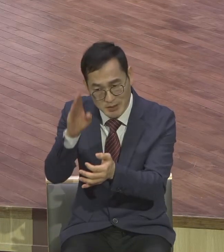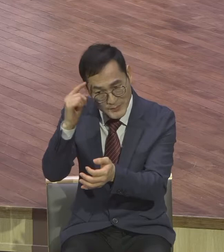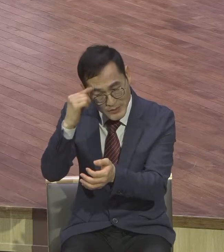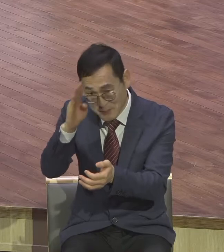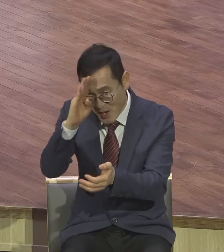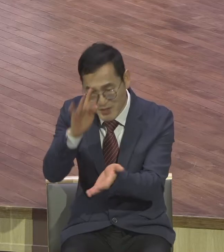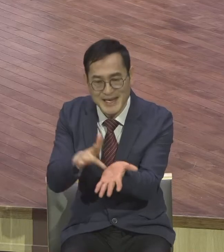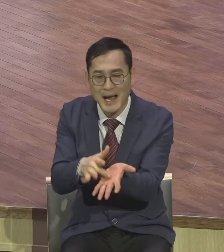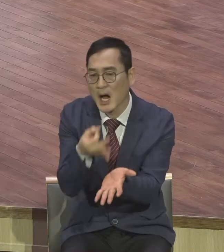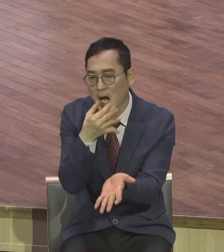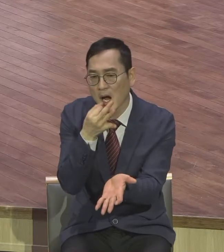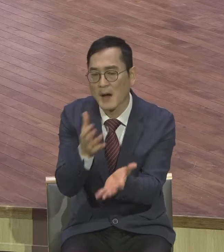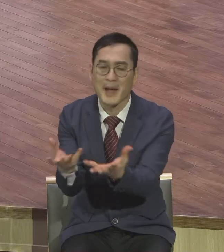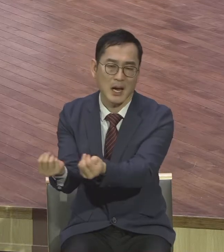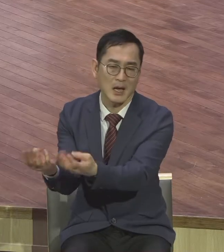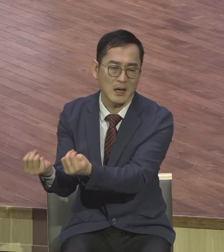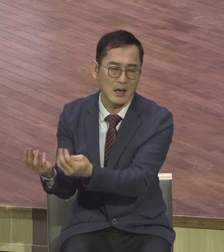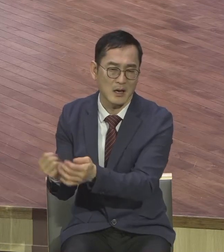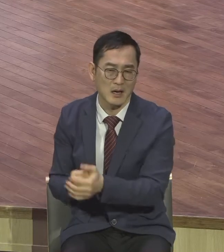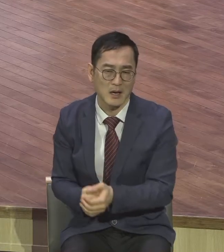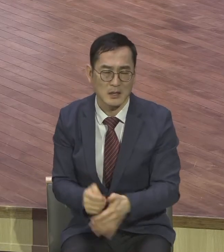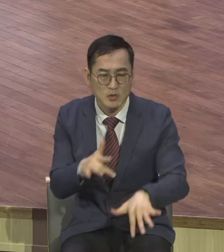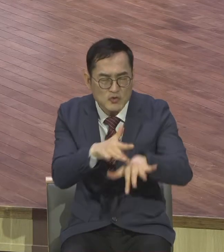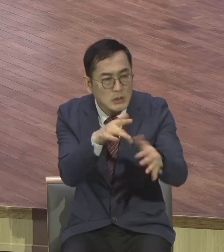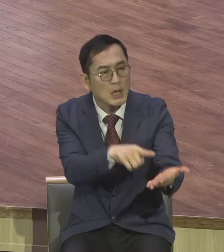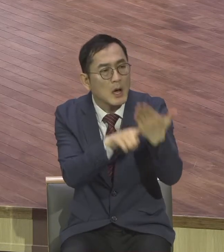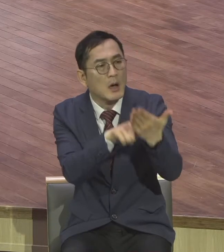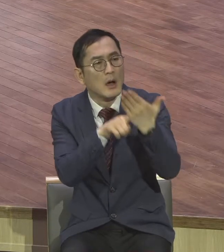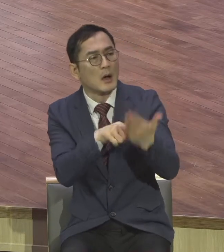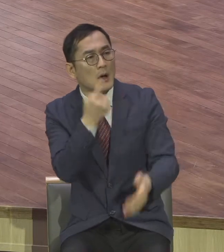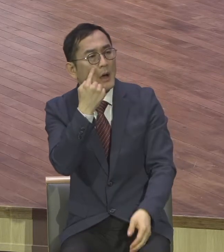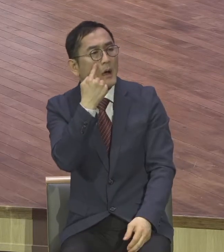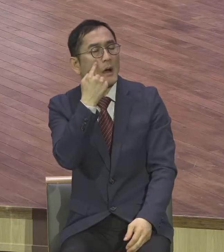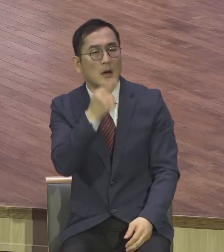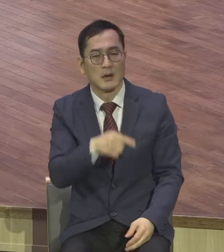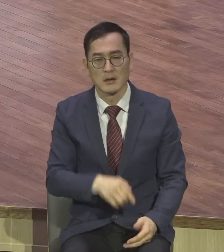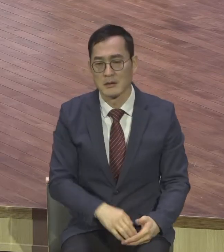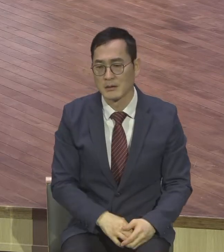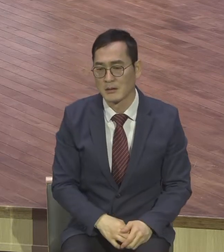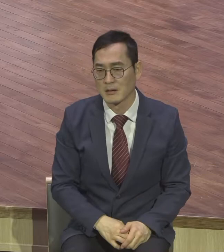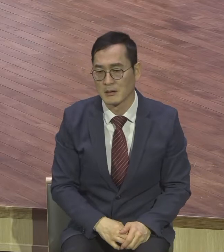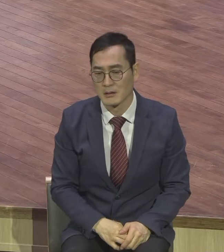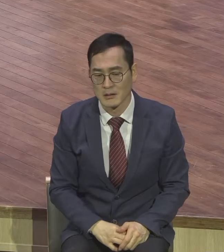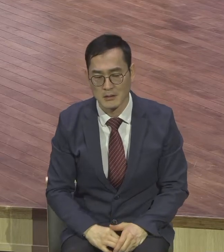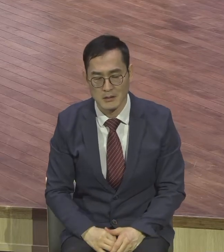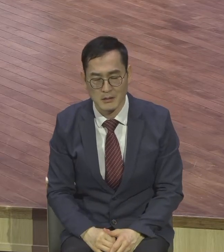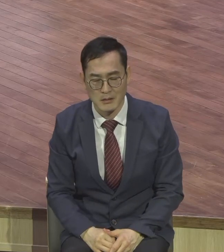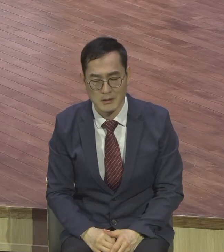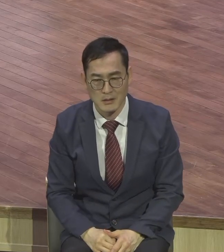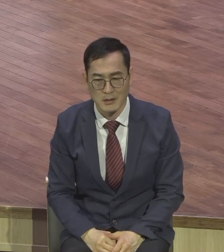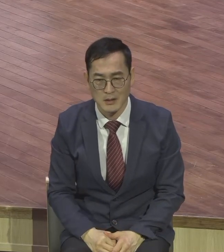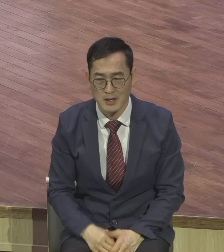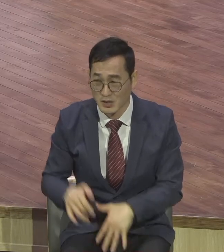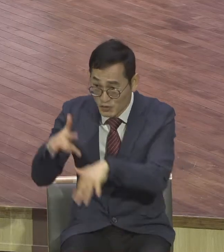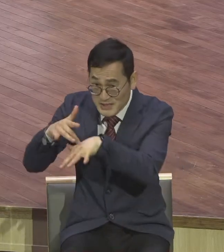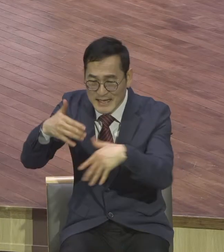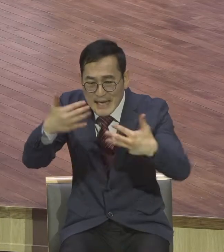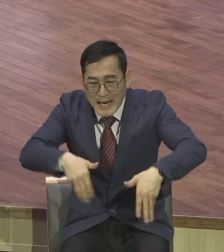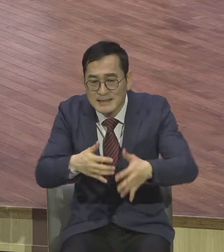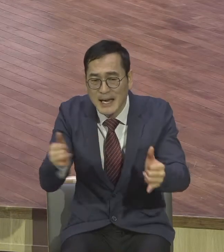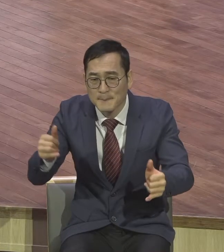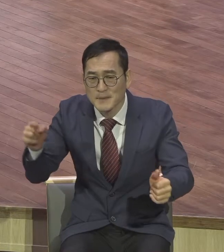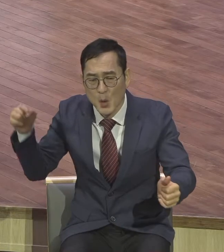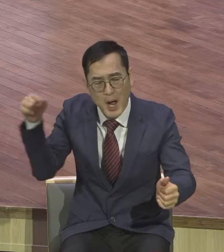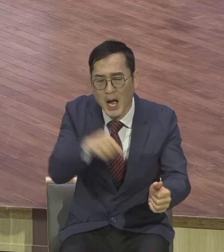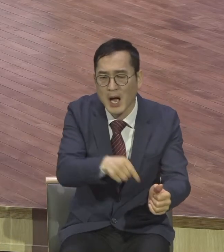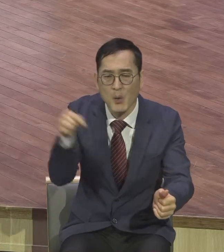많다니까요 지금 아이들이 귀신이 보인다 그러고요 아이들이 약한 아이들이 차도 귀신이 주로 약한 차 찾아가는데 아이들 막